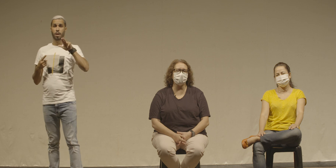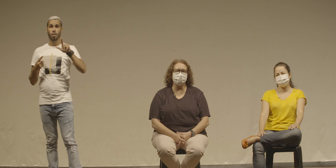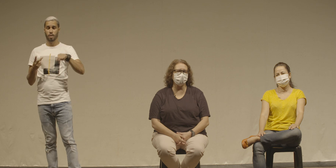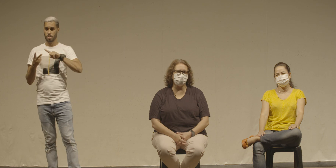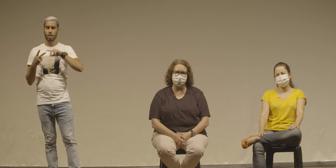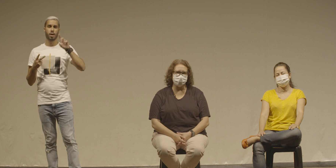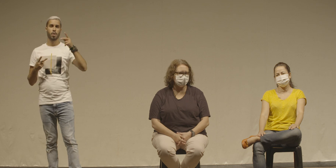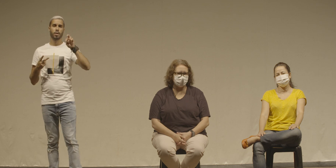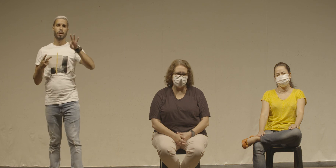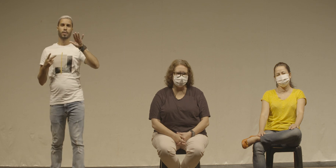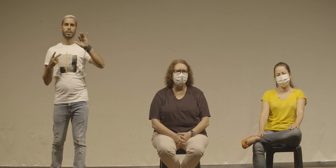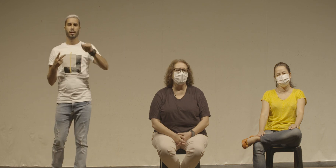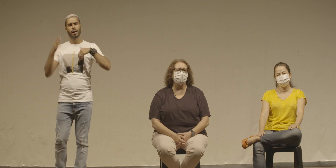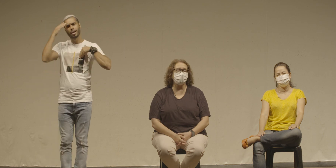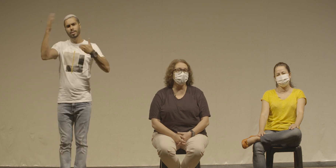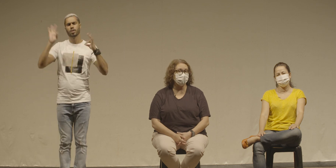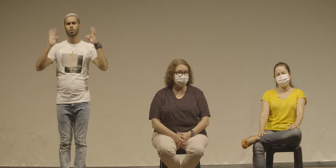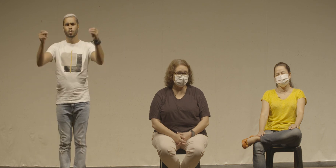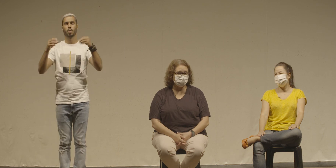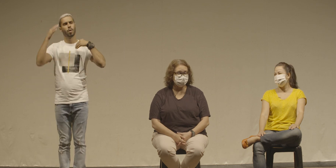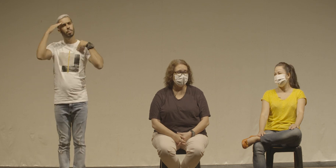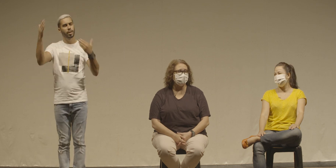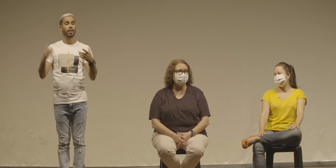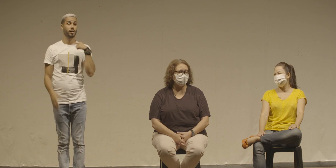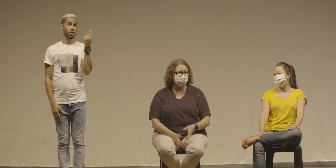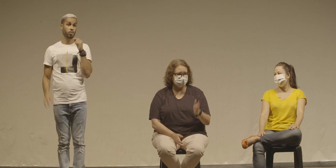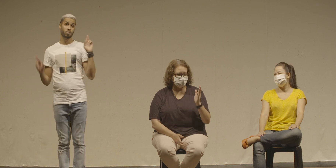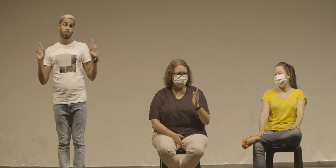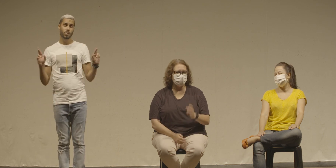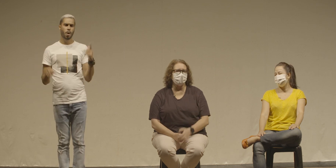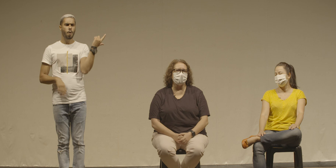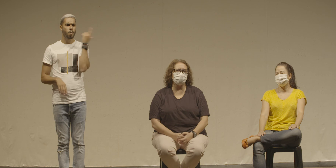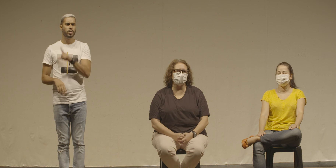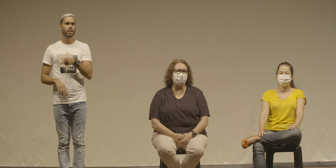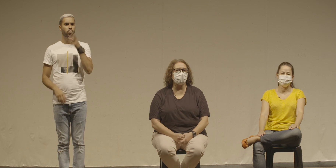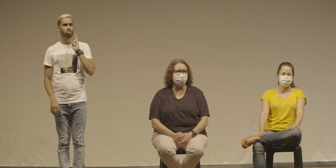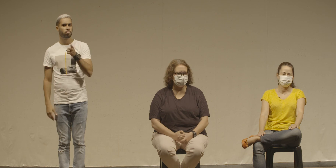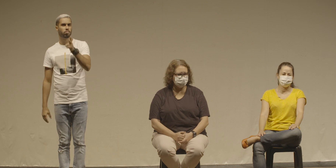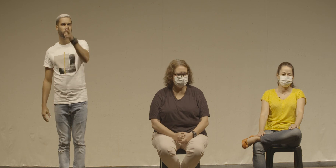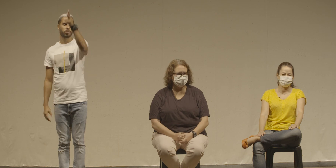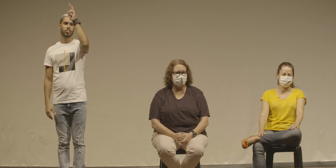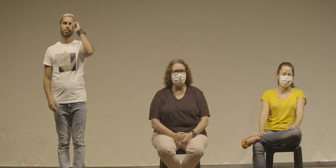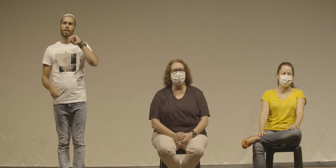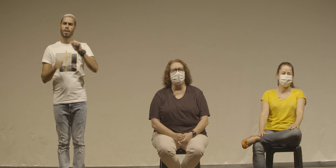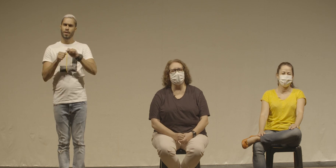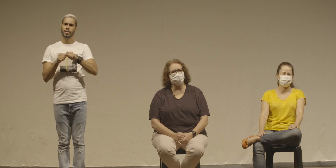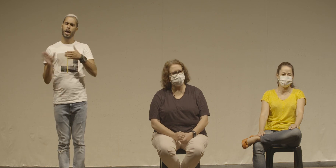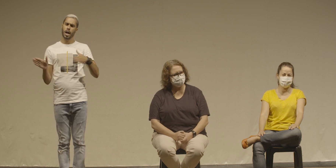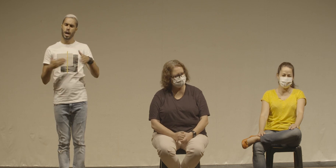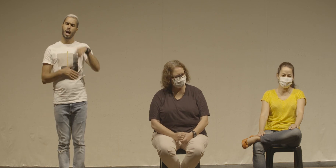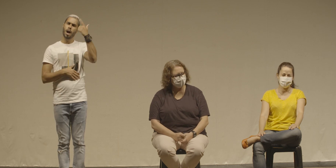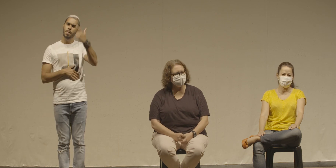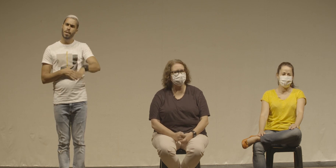Quero agradecer todo mundo, muito obrigada, e que a gente consiga seguir adiante e fazer mais cinema nacional,